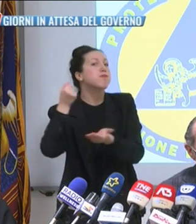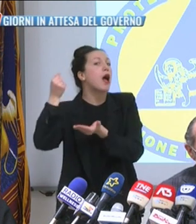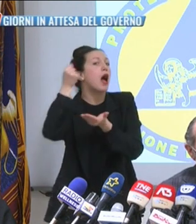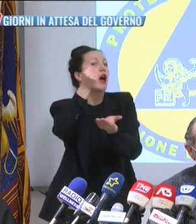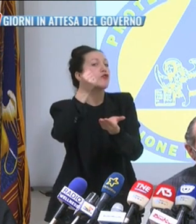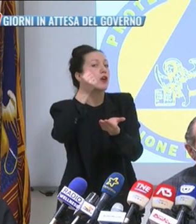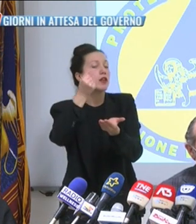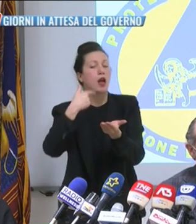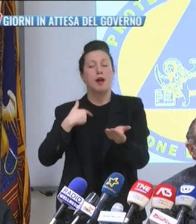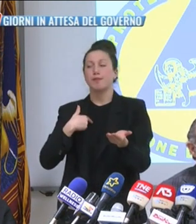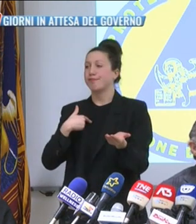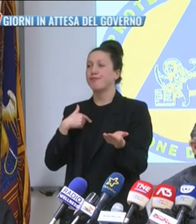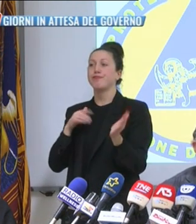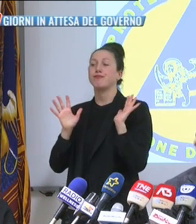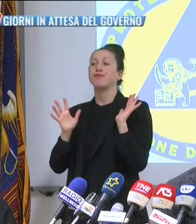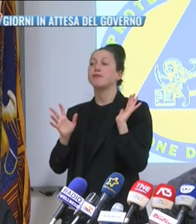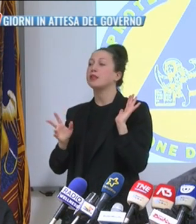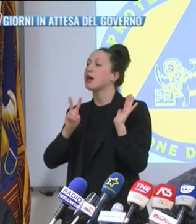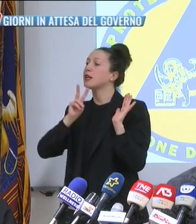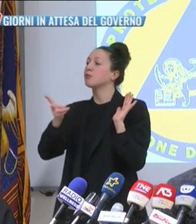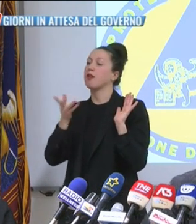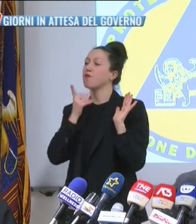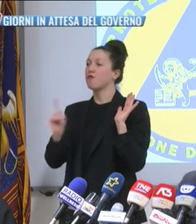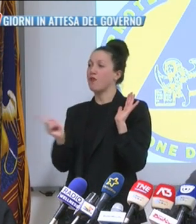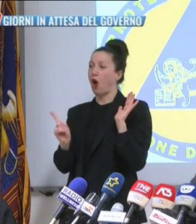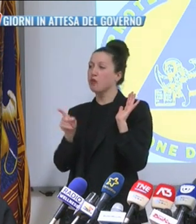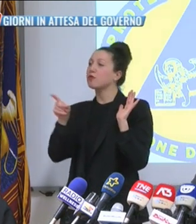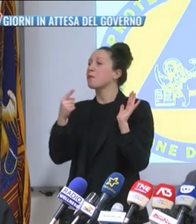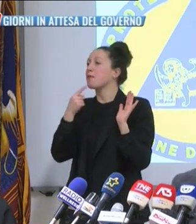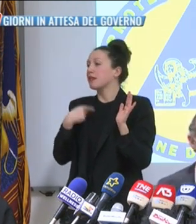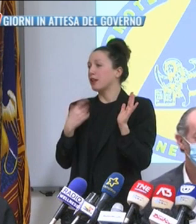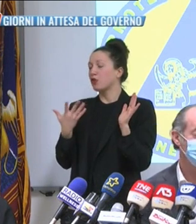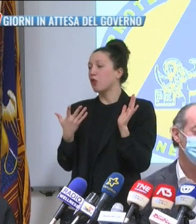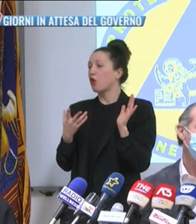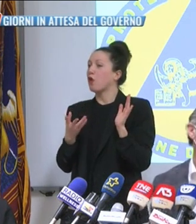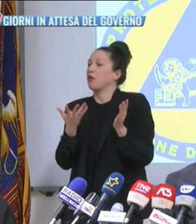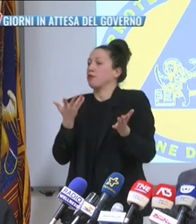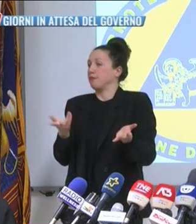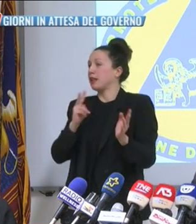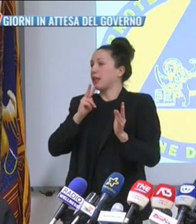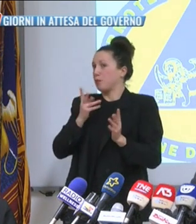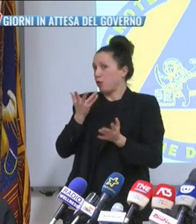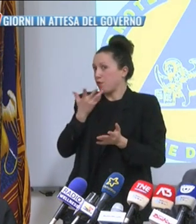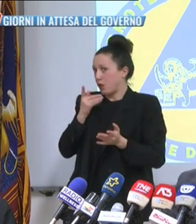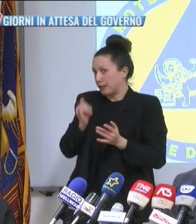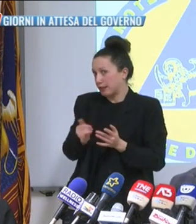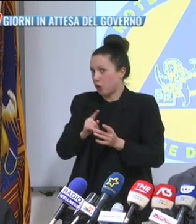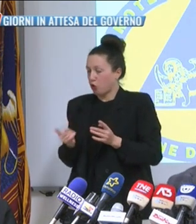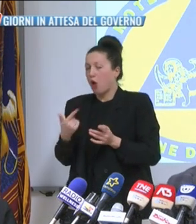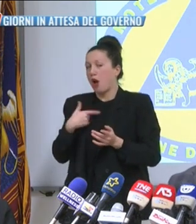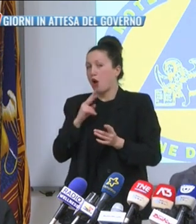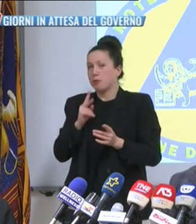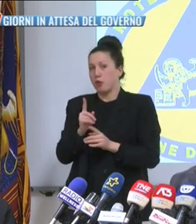gradisce l'acquisto o no? No, mi ha detto se gradisco la domanda, ho detto di no. Va bene. No, guarda, non possiamo anticipare nulla,